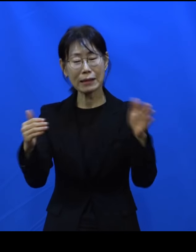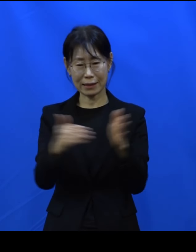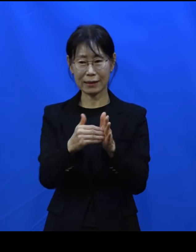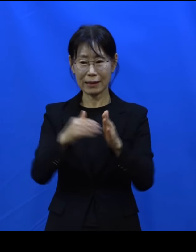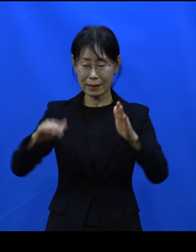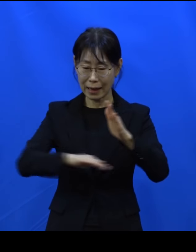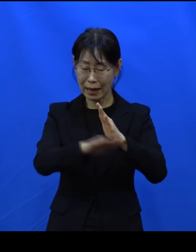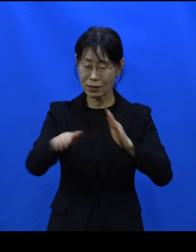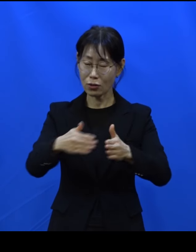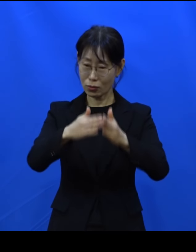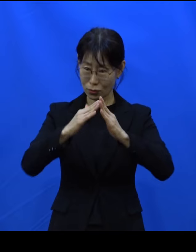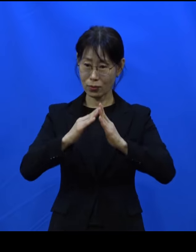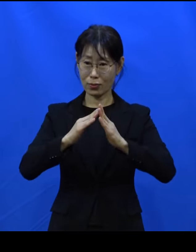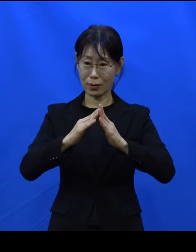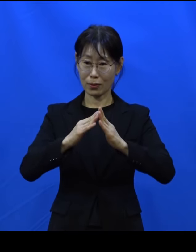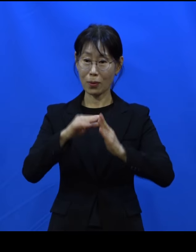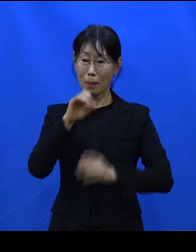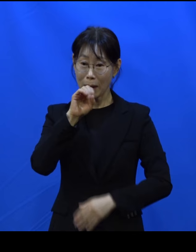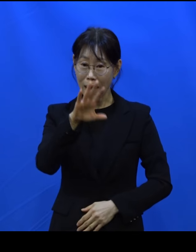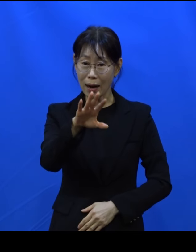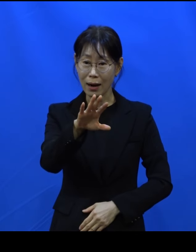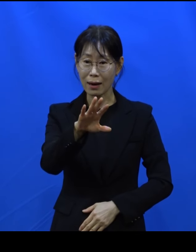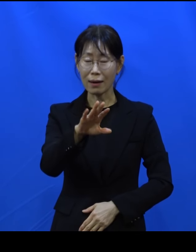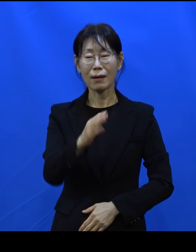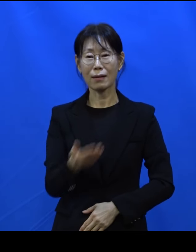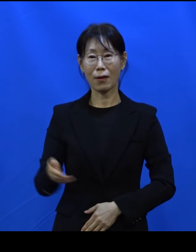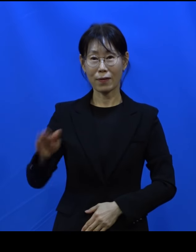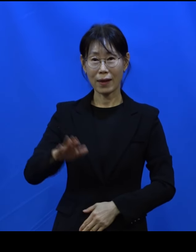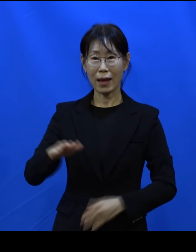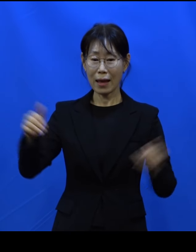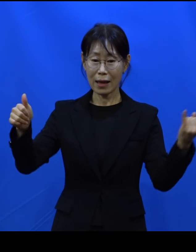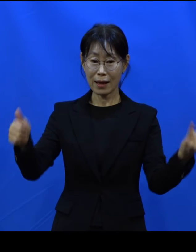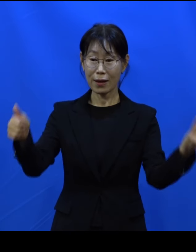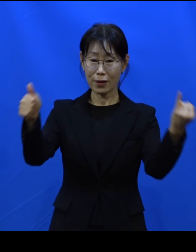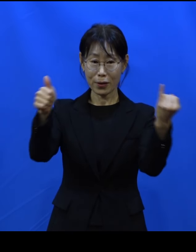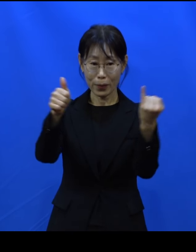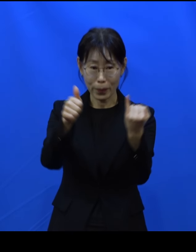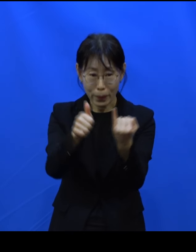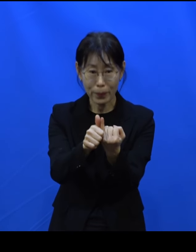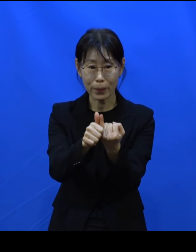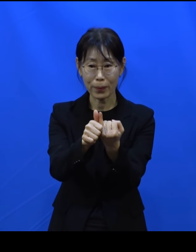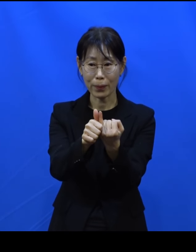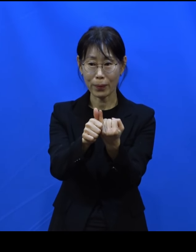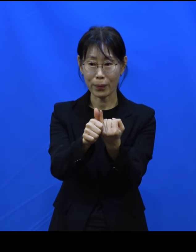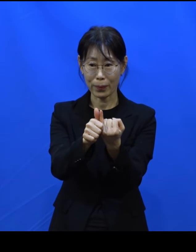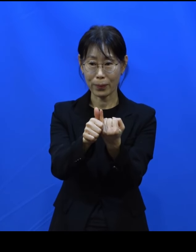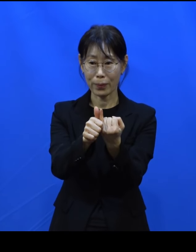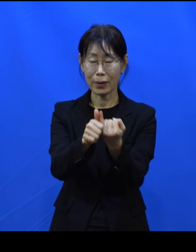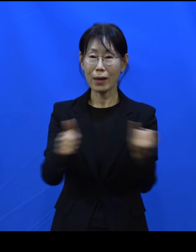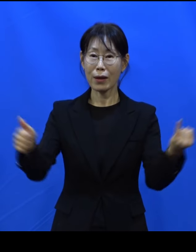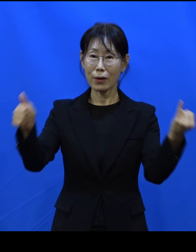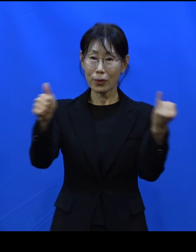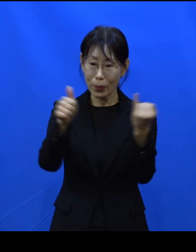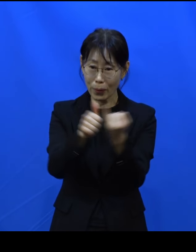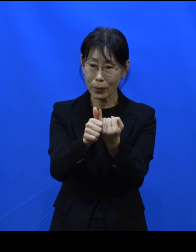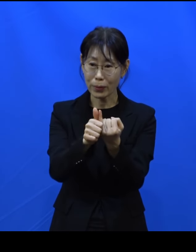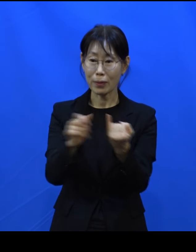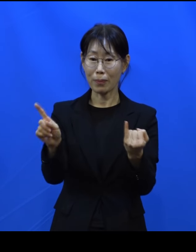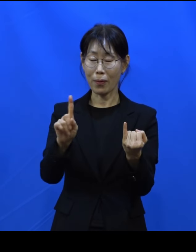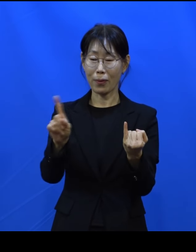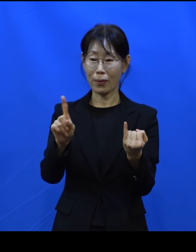누구도 끼어들지 못하게 하죠. 그러나 무엇을 모르고 하는 말이에요. 두 사람의 결합이 만으로는 안 돼요. 결혼은